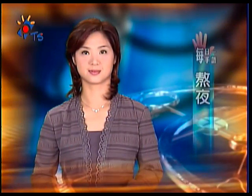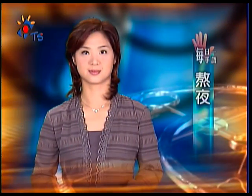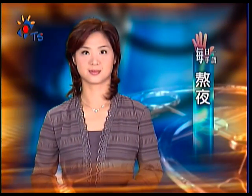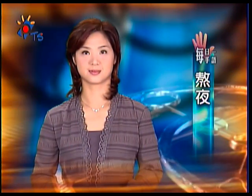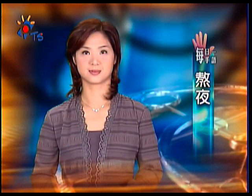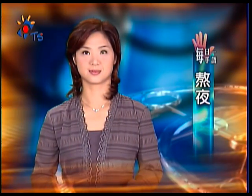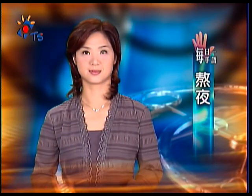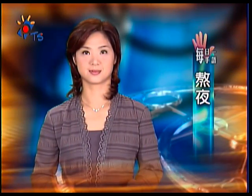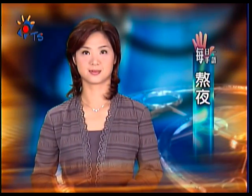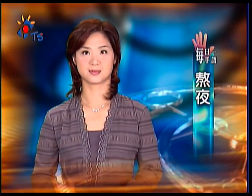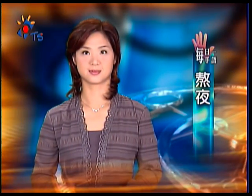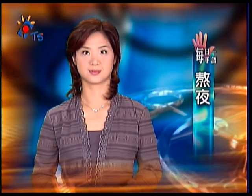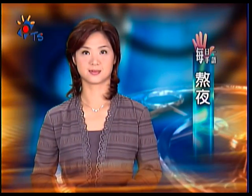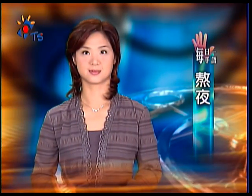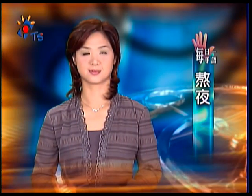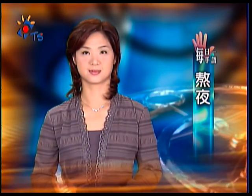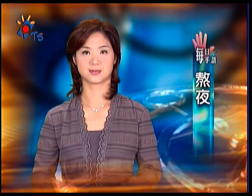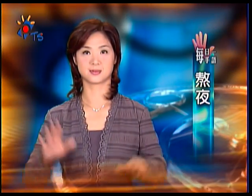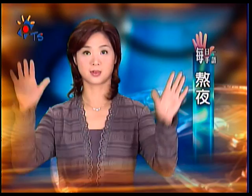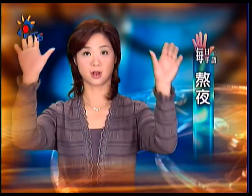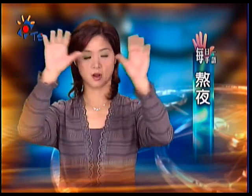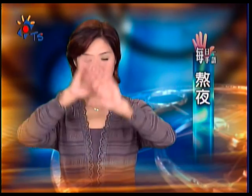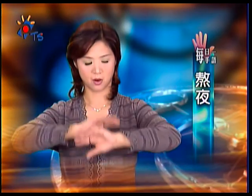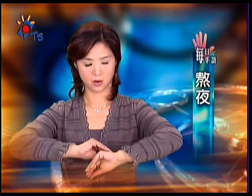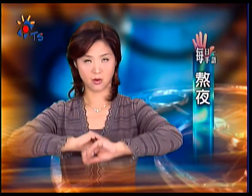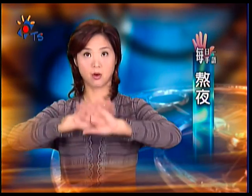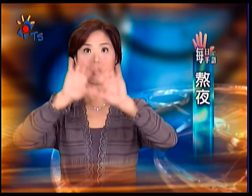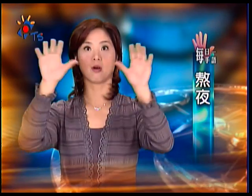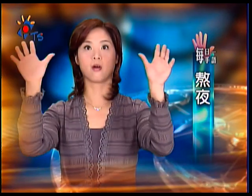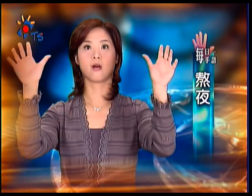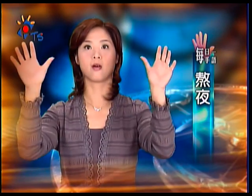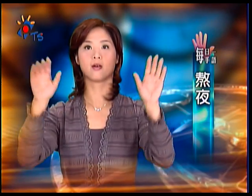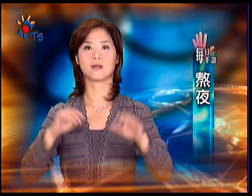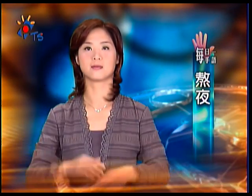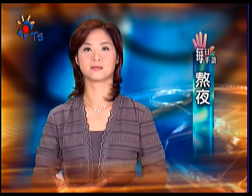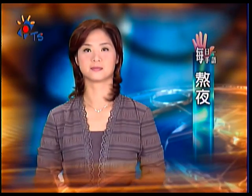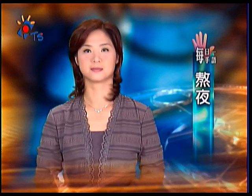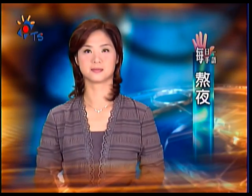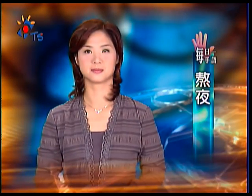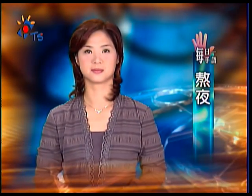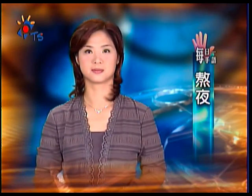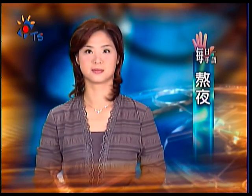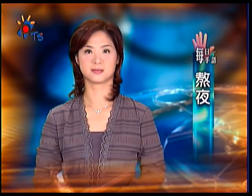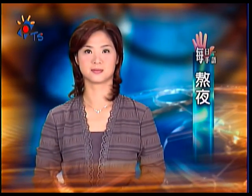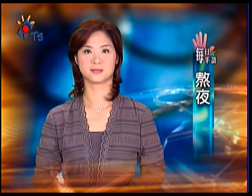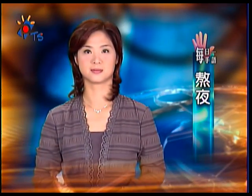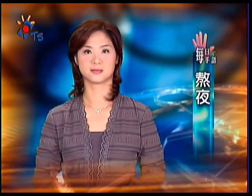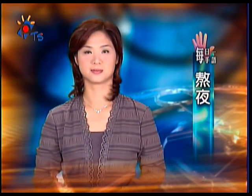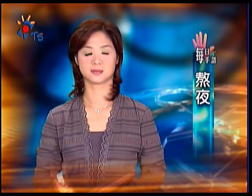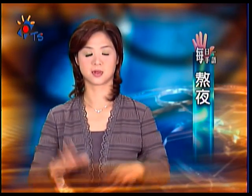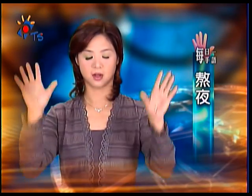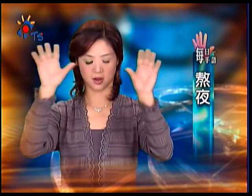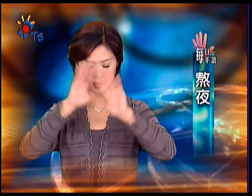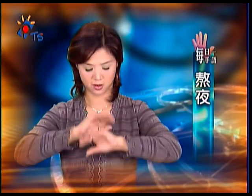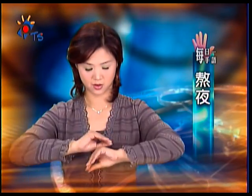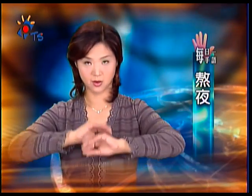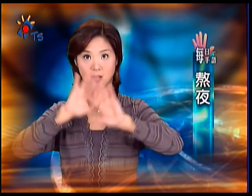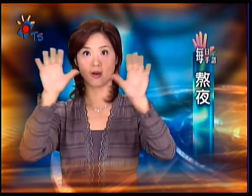先比出夜晚的动作，再比天亮的样子。从天黑一直撑到天亮，就是通